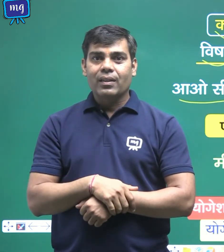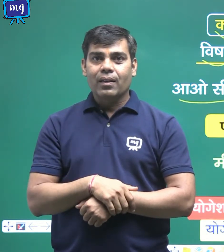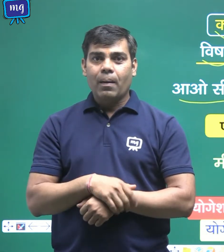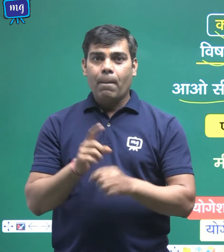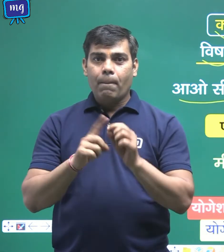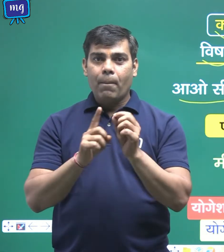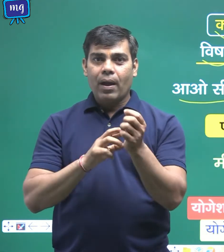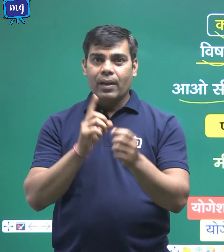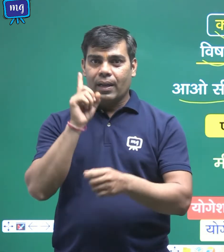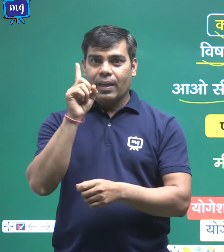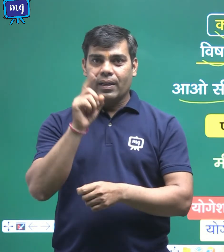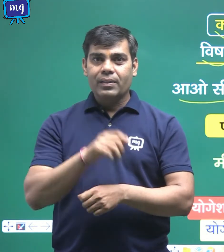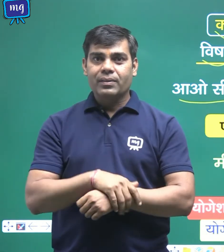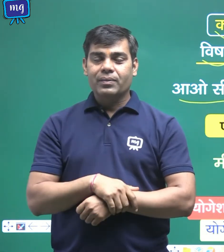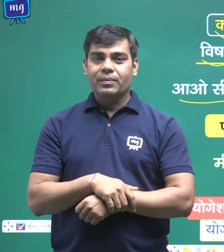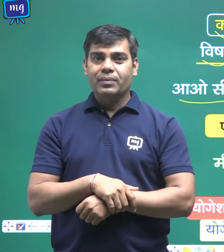भाग 1